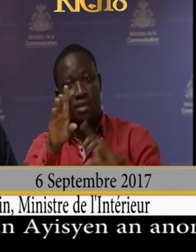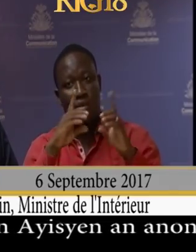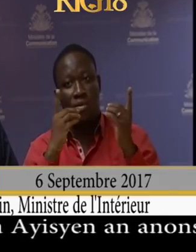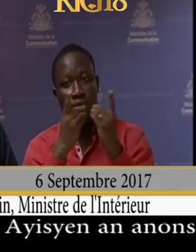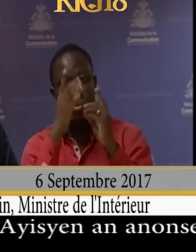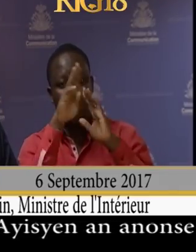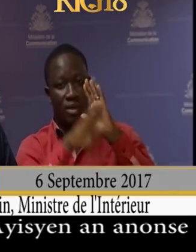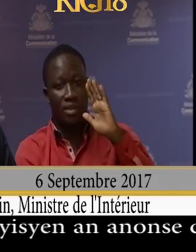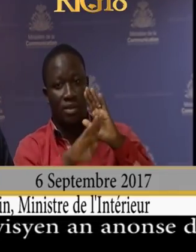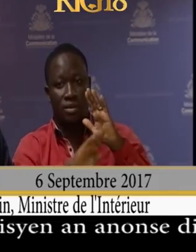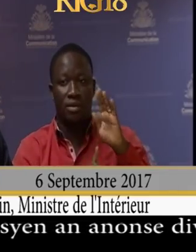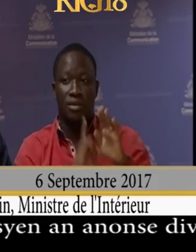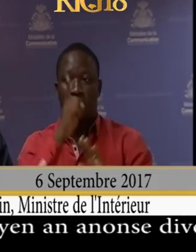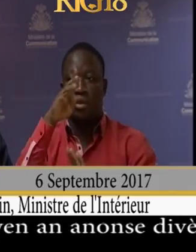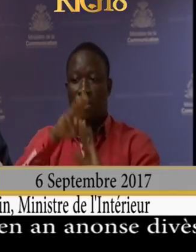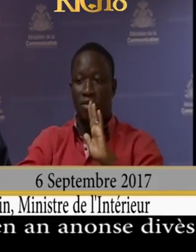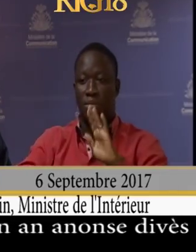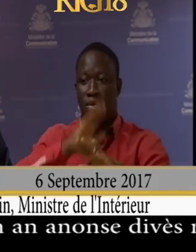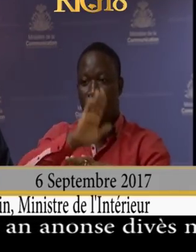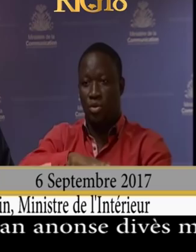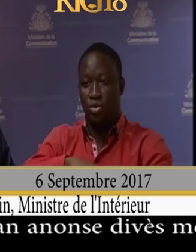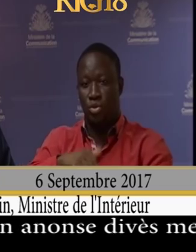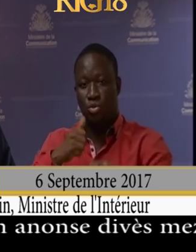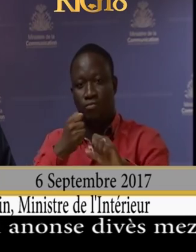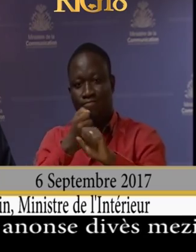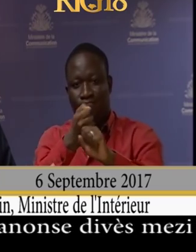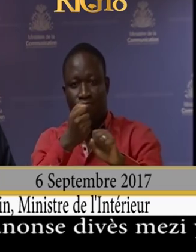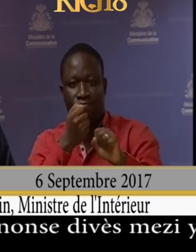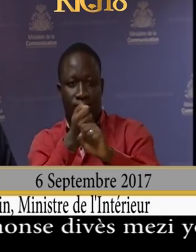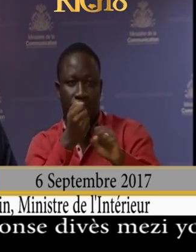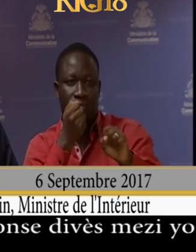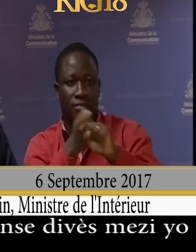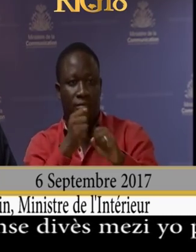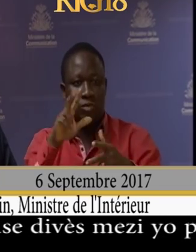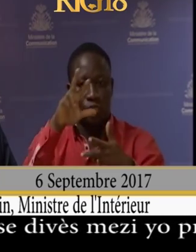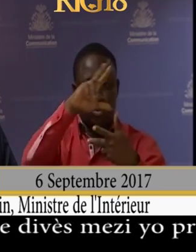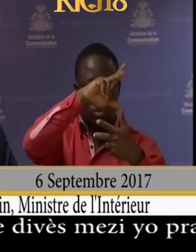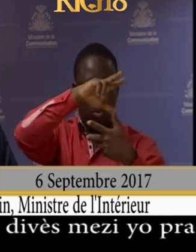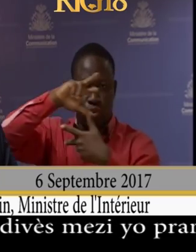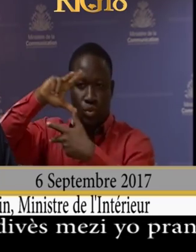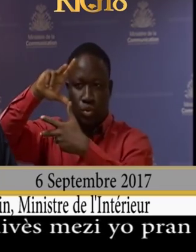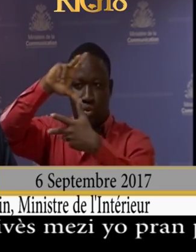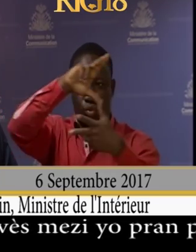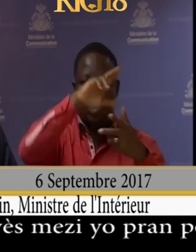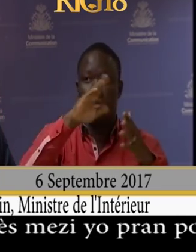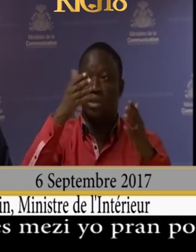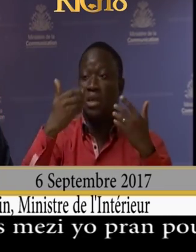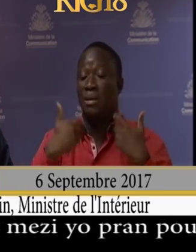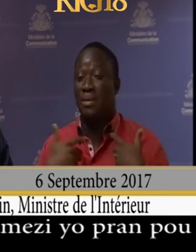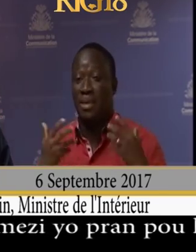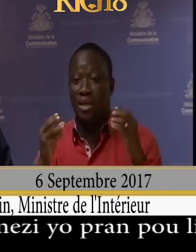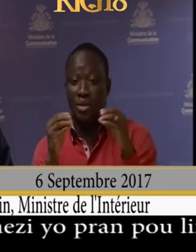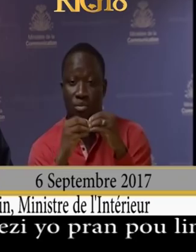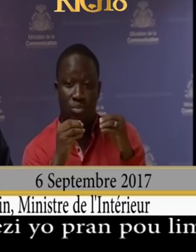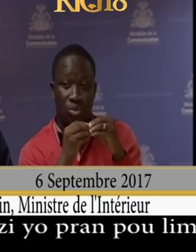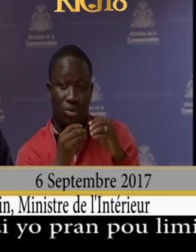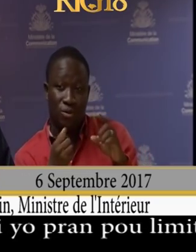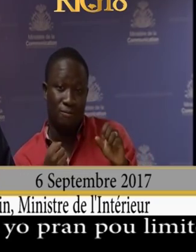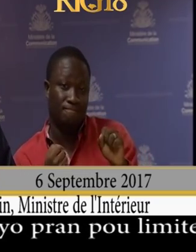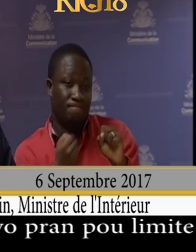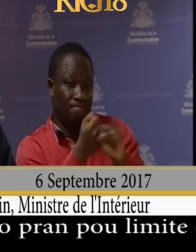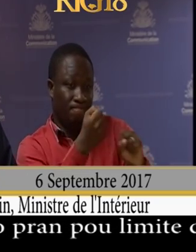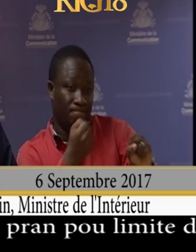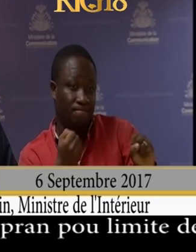yo qui vraiment plus sous influence cyclone nan et vraiment cap subi plus de frappe